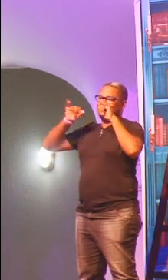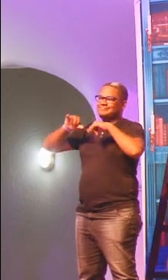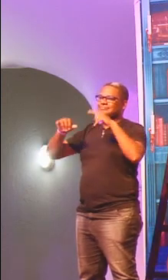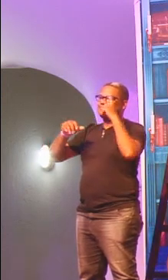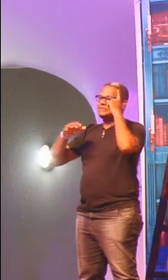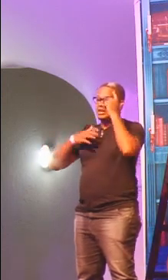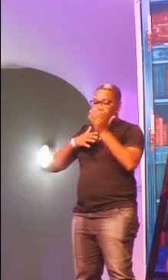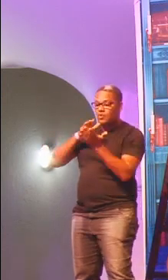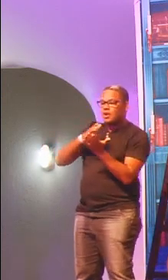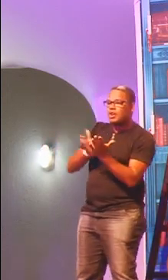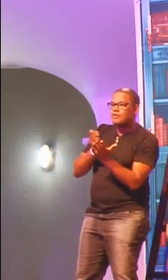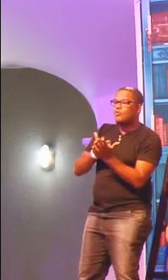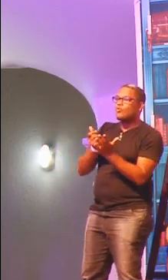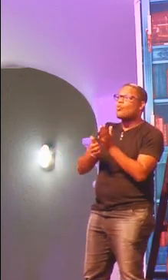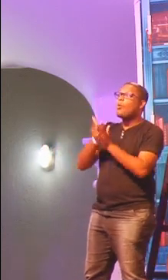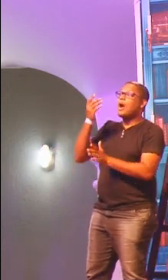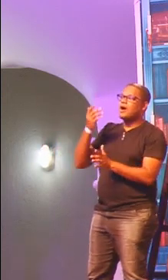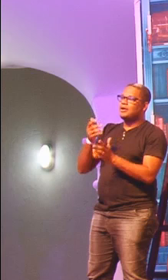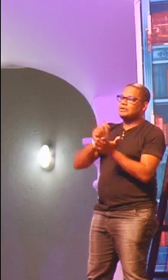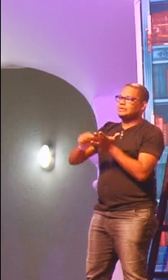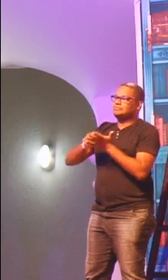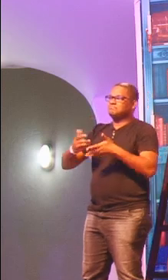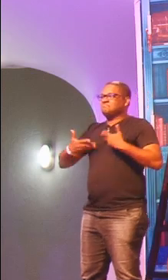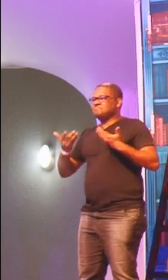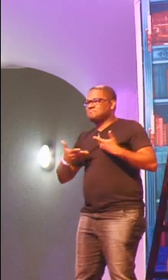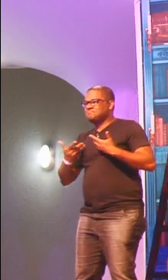criação, estimula, desestimula, etc,